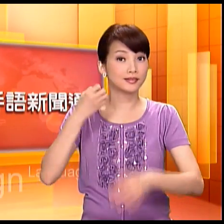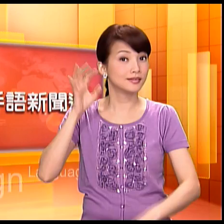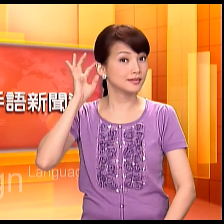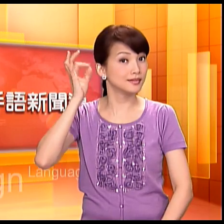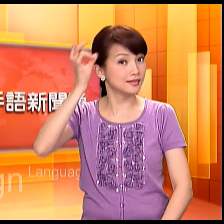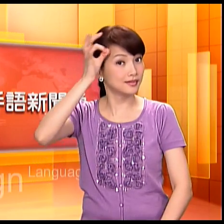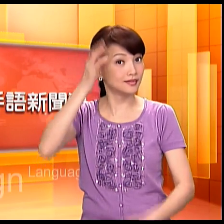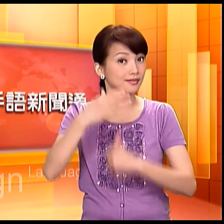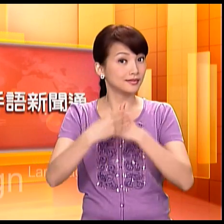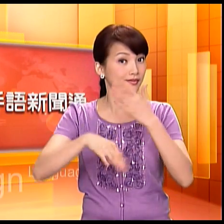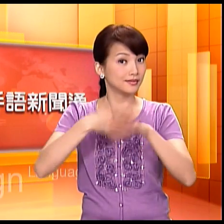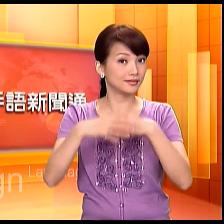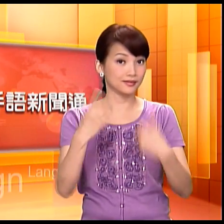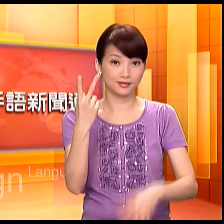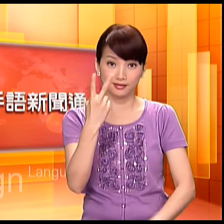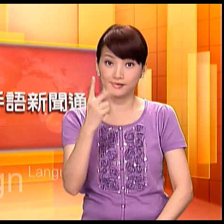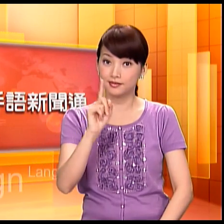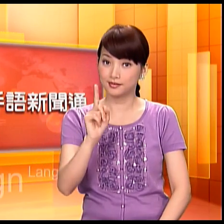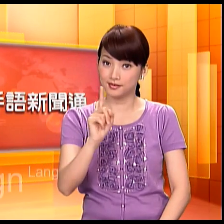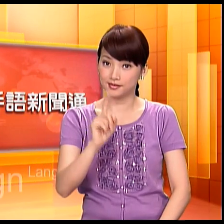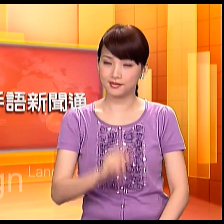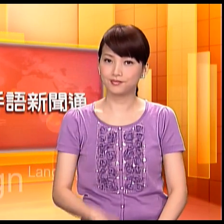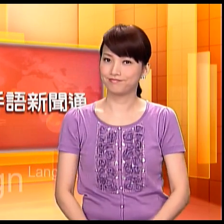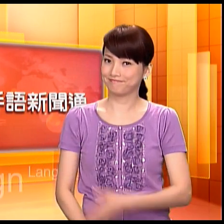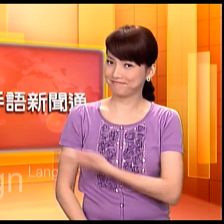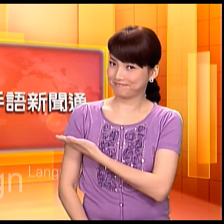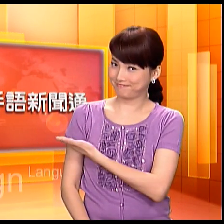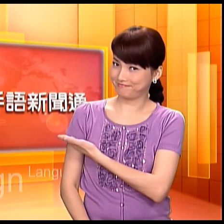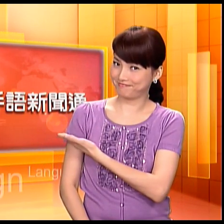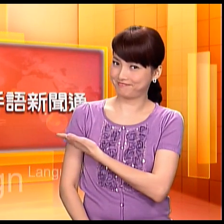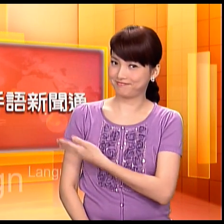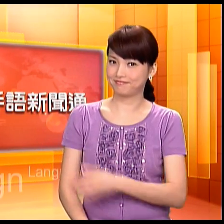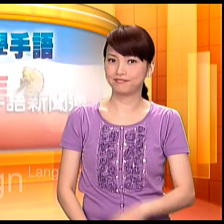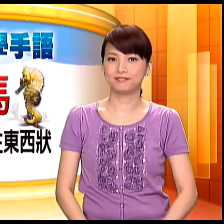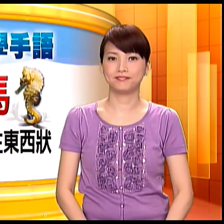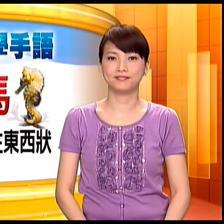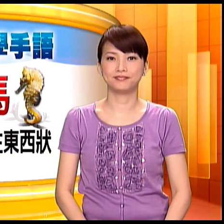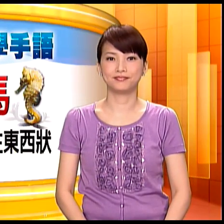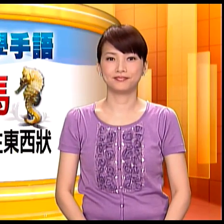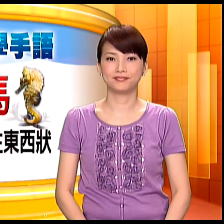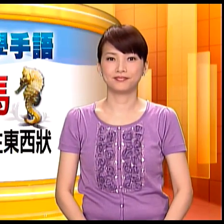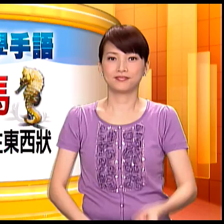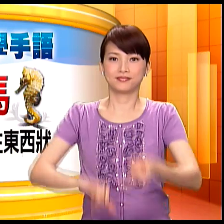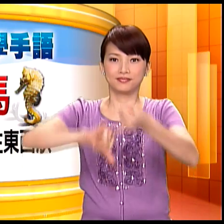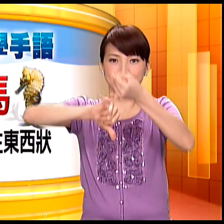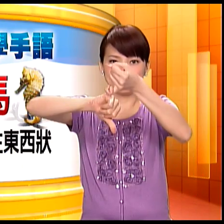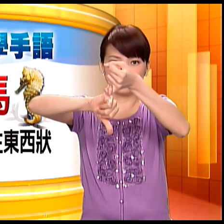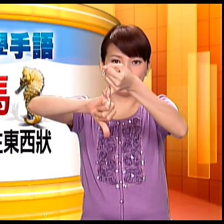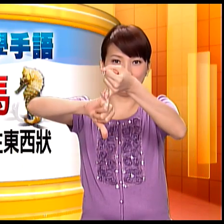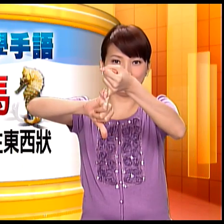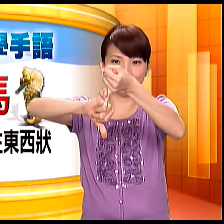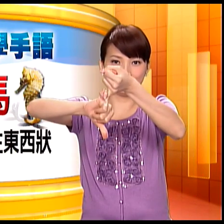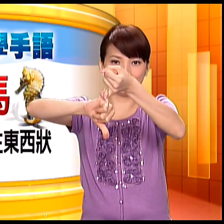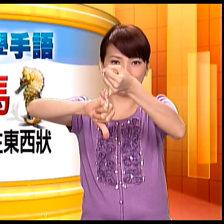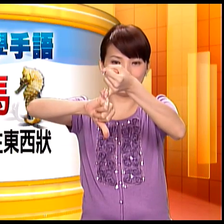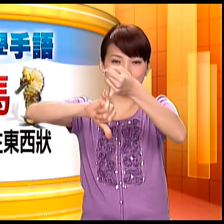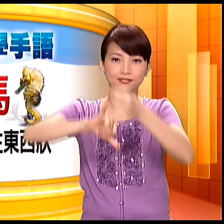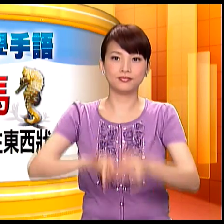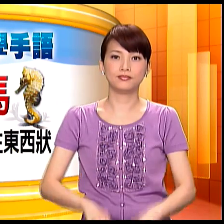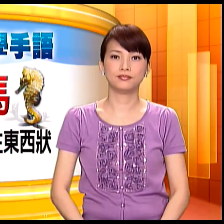今天的手语新闻通要来学学海马的手语，有两种笔法哦。第一种是模仿海马的尾巴勾住